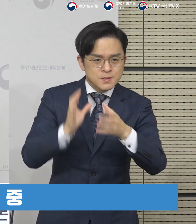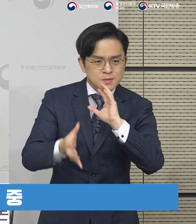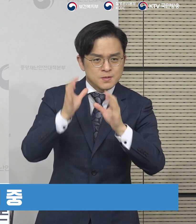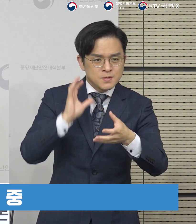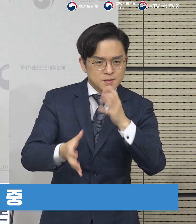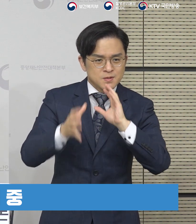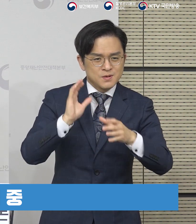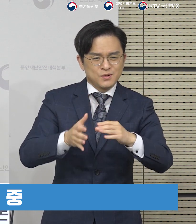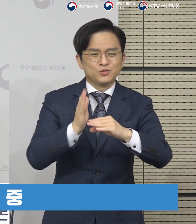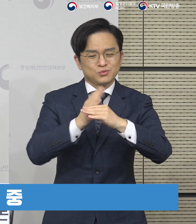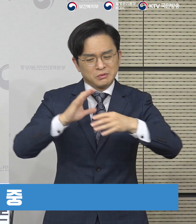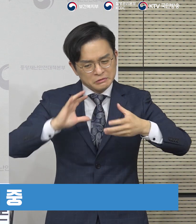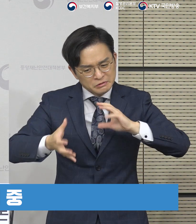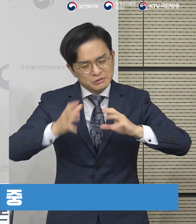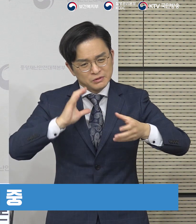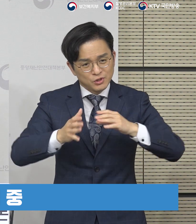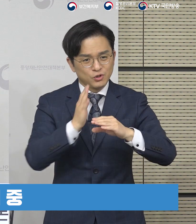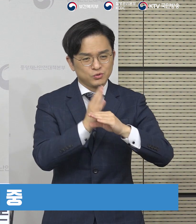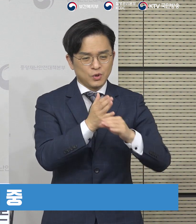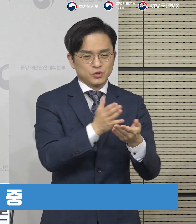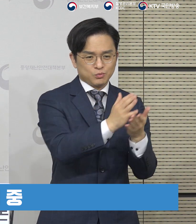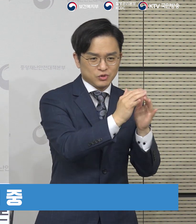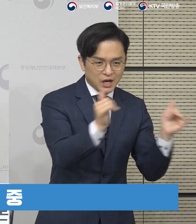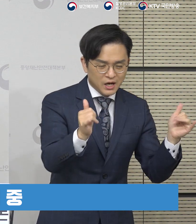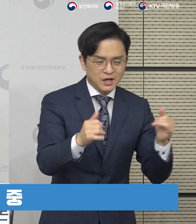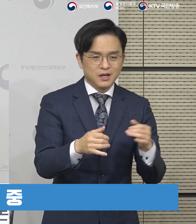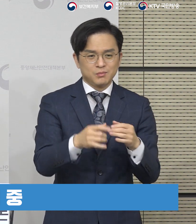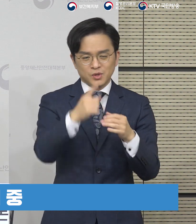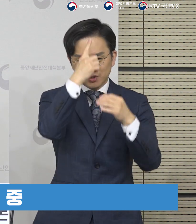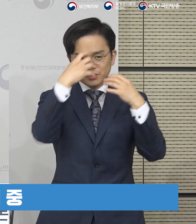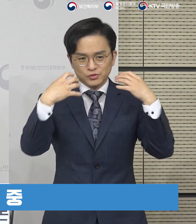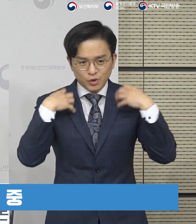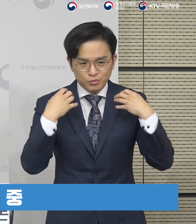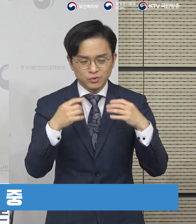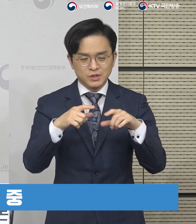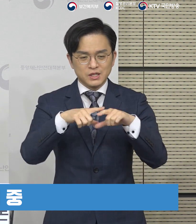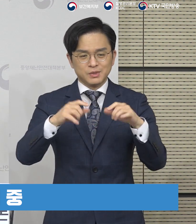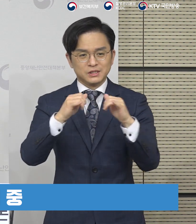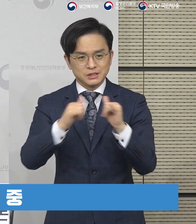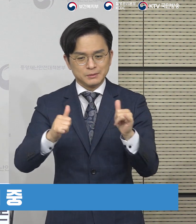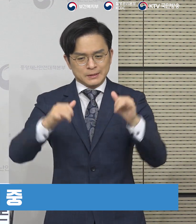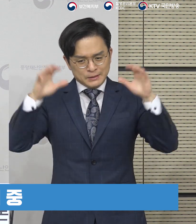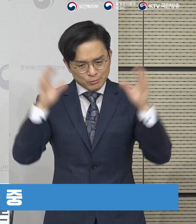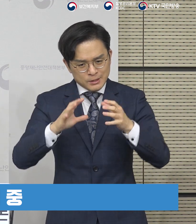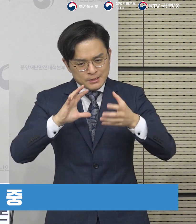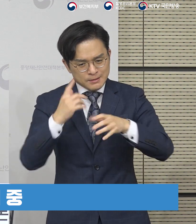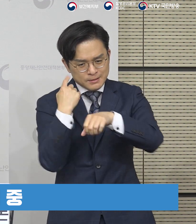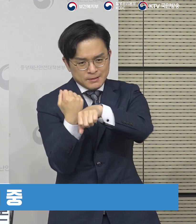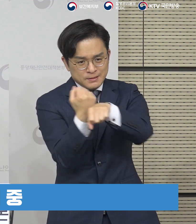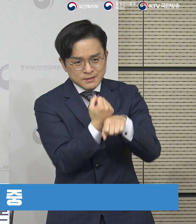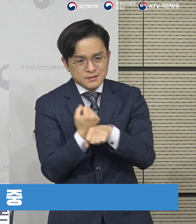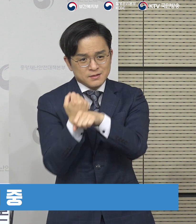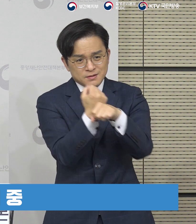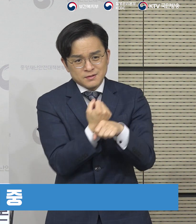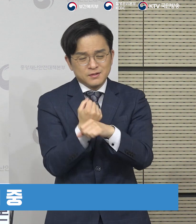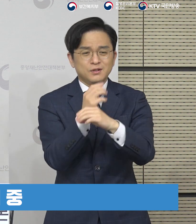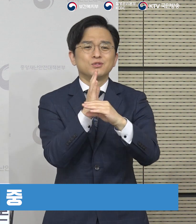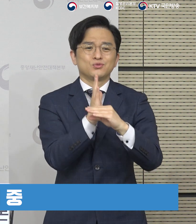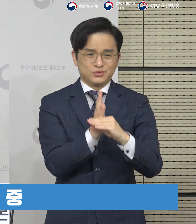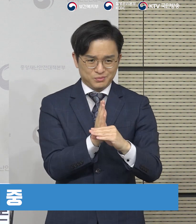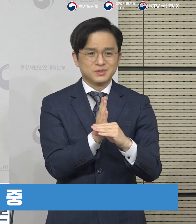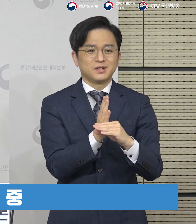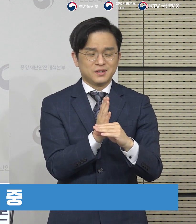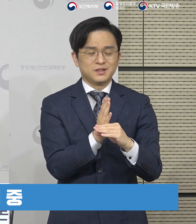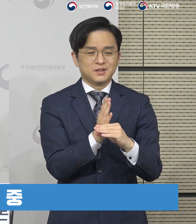꾸려져 있고 또 오늘부터 정부 당국자들도 같이 모여서 사회의 각 부문이 어떻게